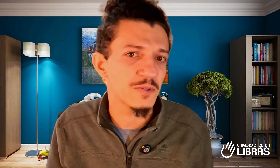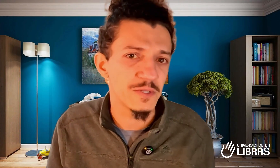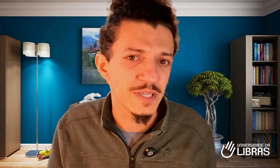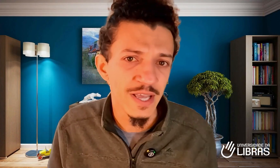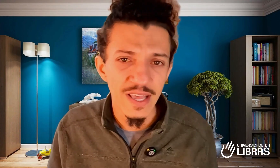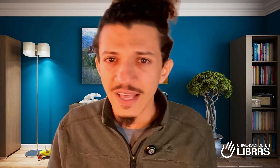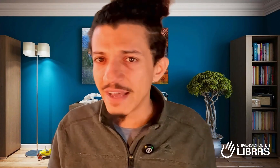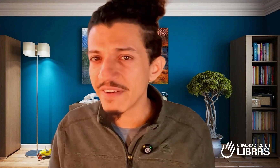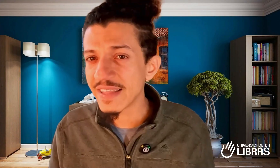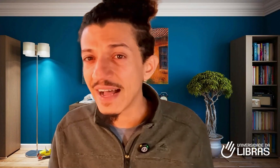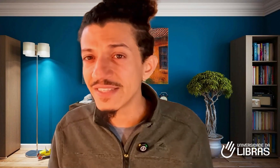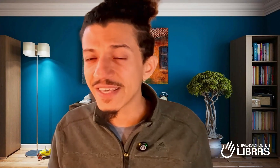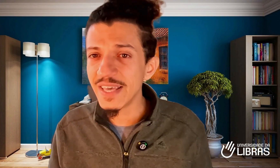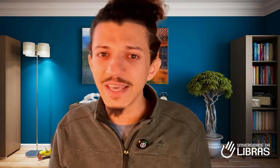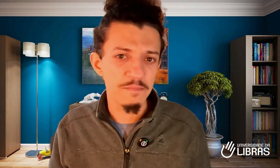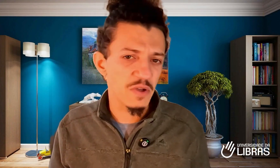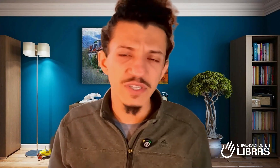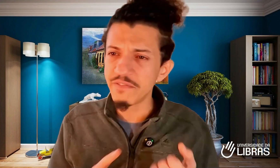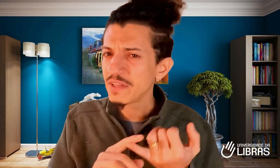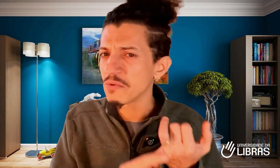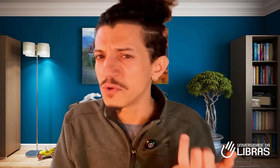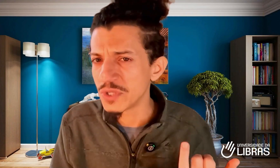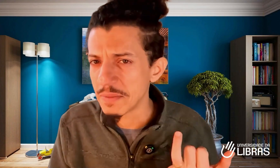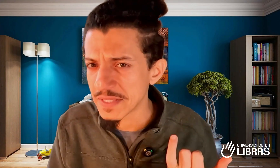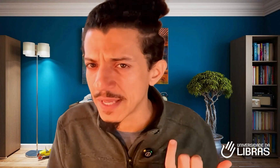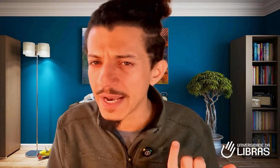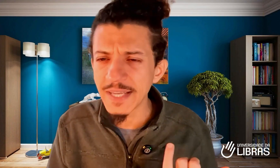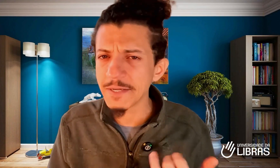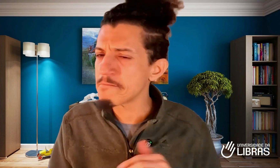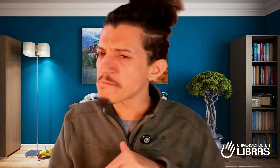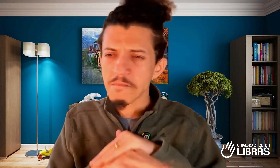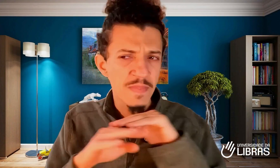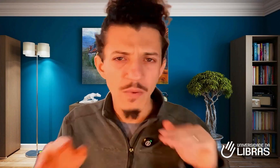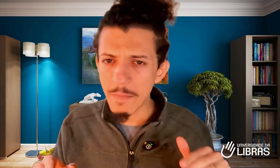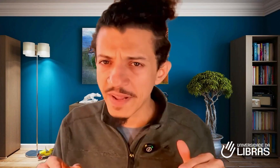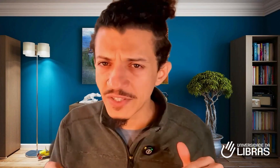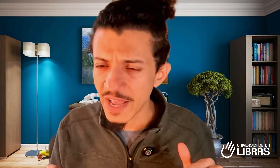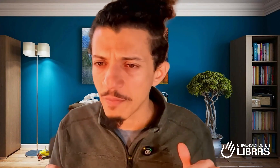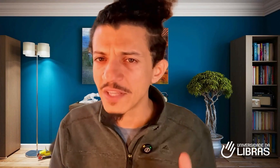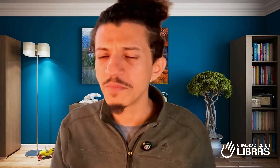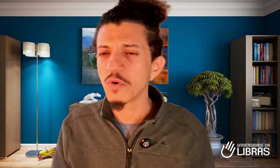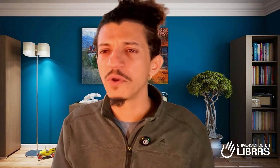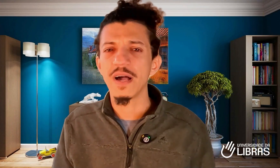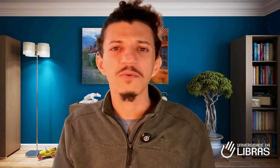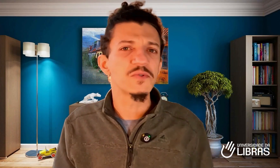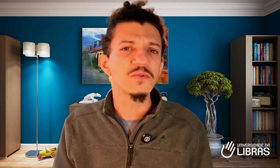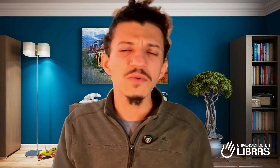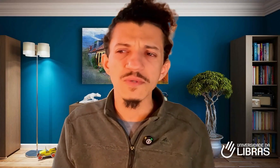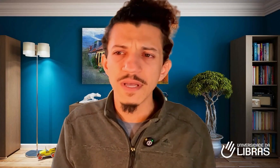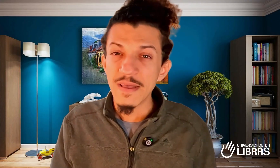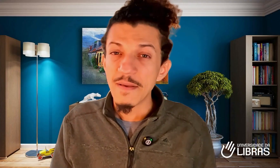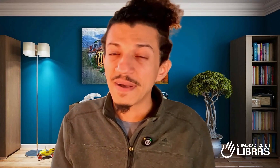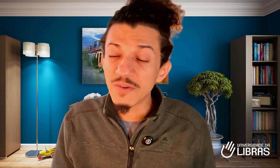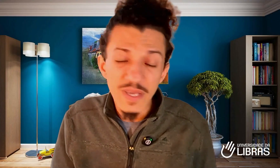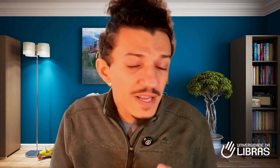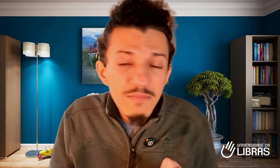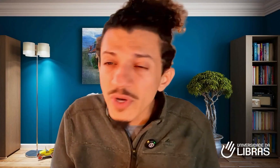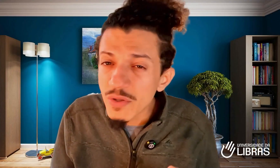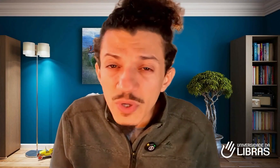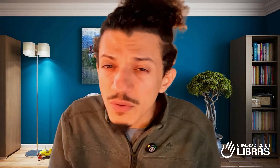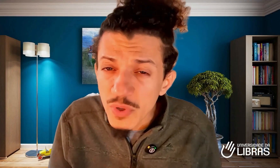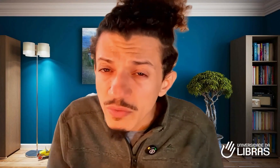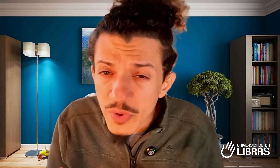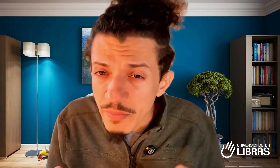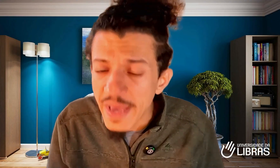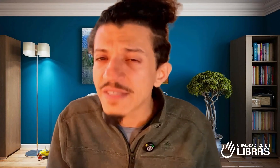com os surdos. E a verdade é que eu tinha feito um curso de Libras na igreja, não aprendi realmente a me comunicar com surdos, mas eu queria muito,